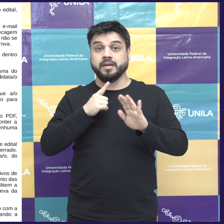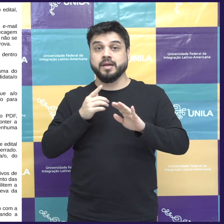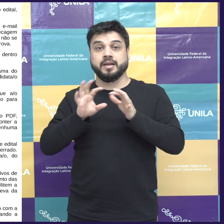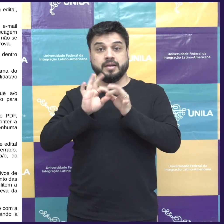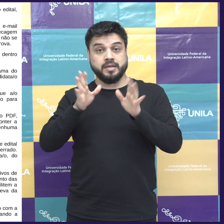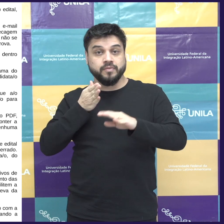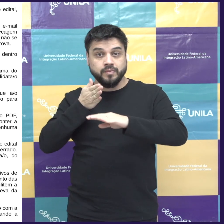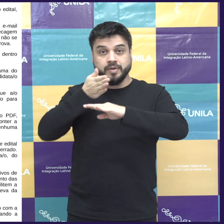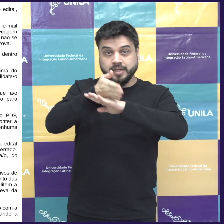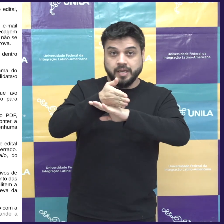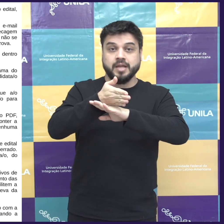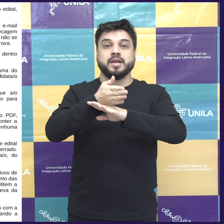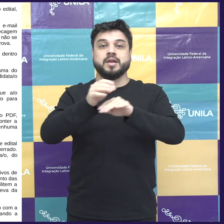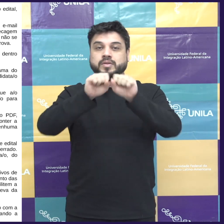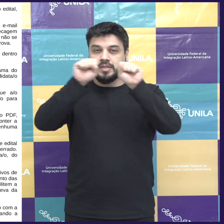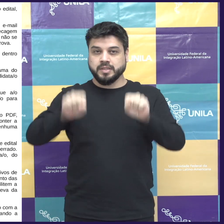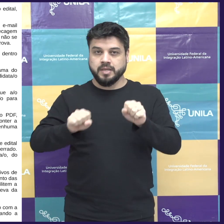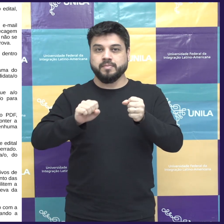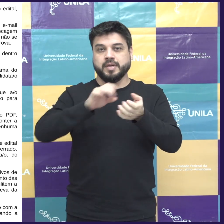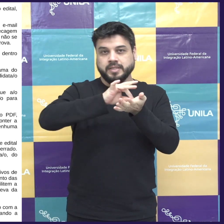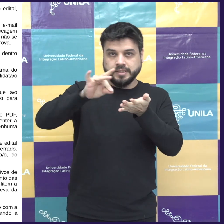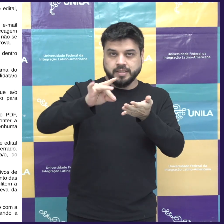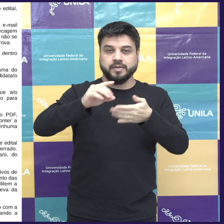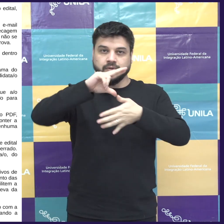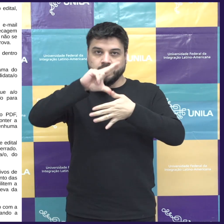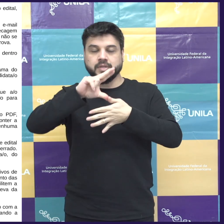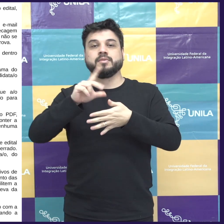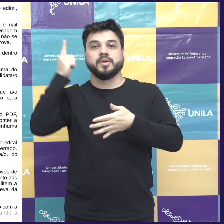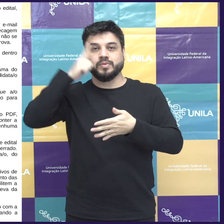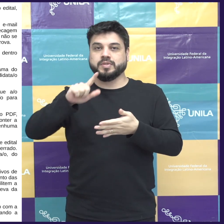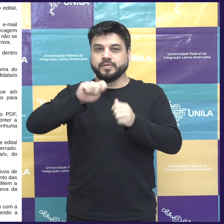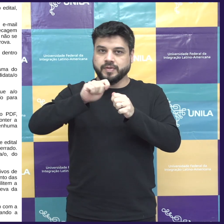Inscreva para a realização da prova escrita.